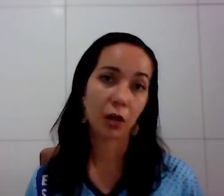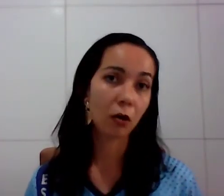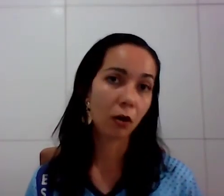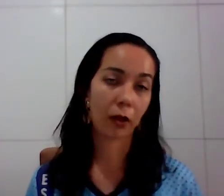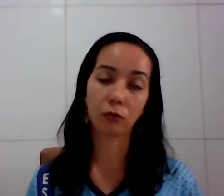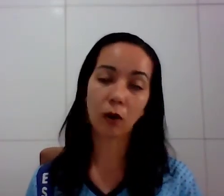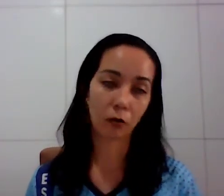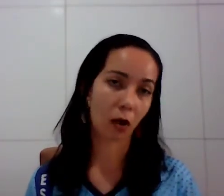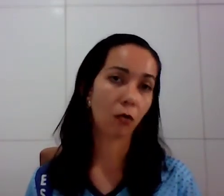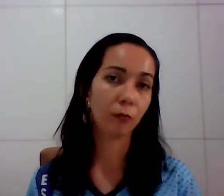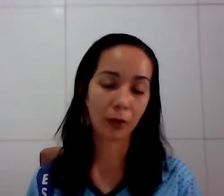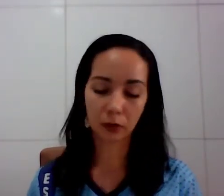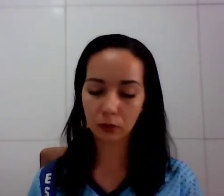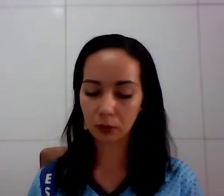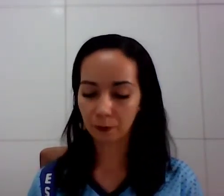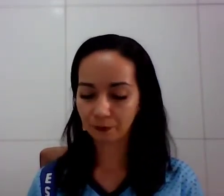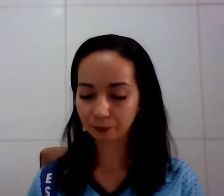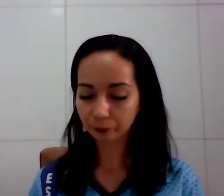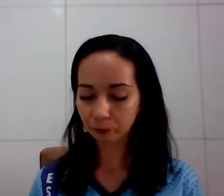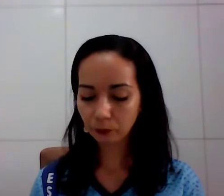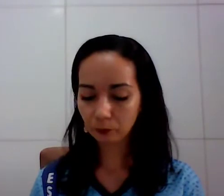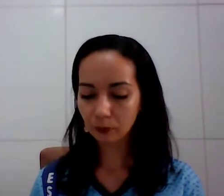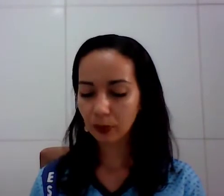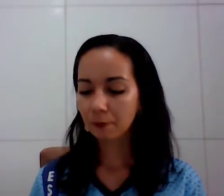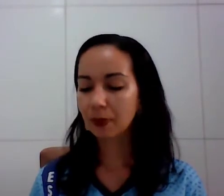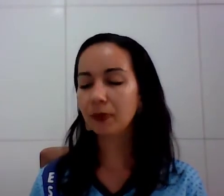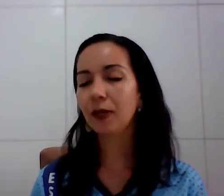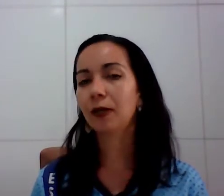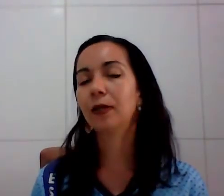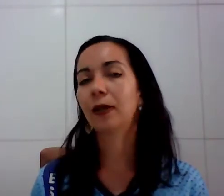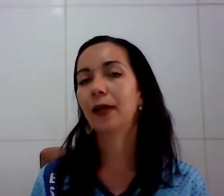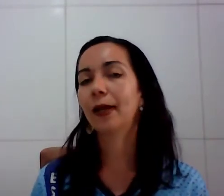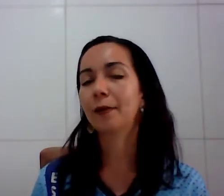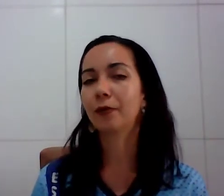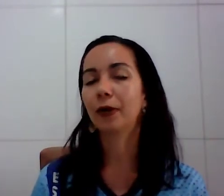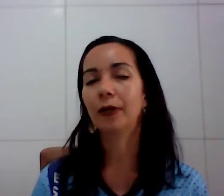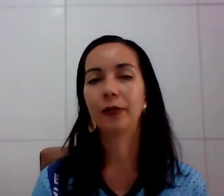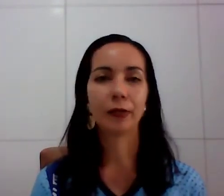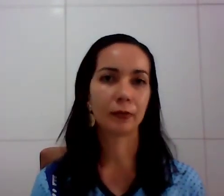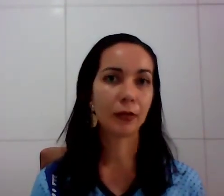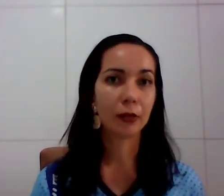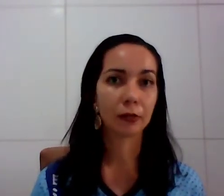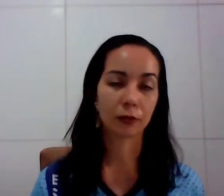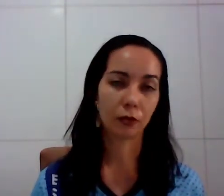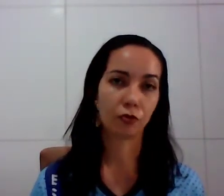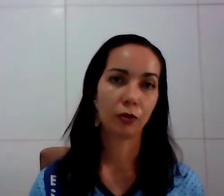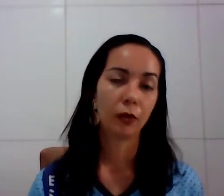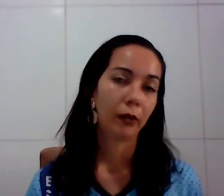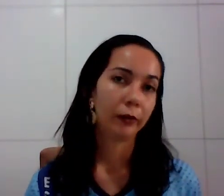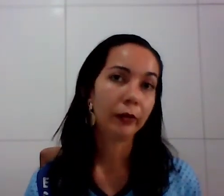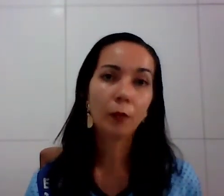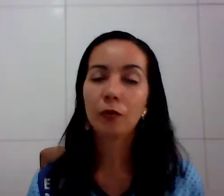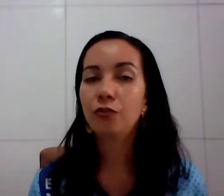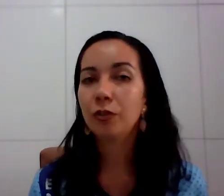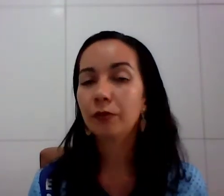agora, atual, é algo bem antigo. Mas será que naquela época em que as crianças não podiam